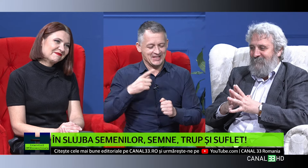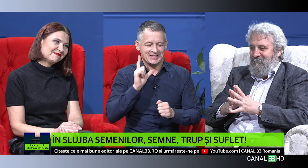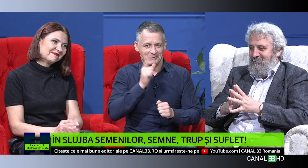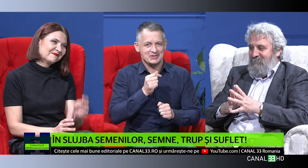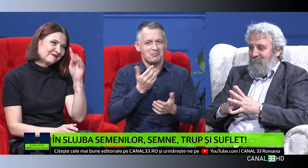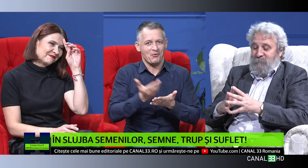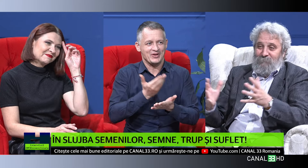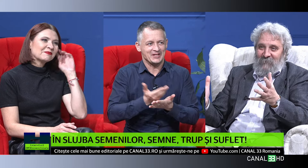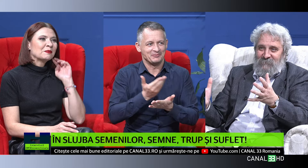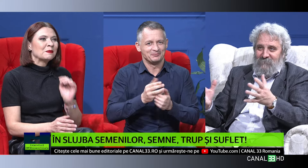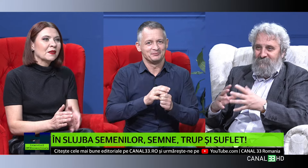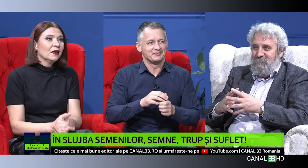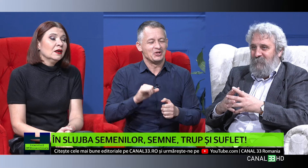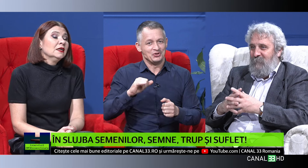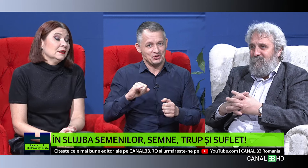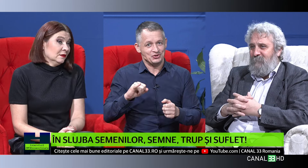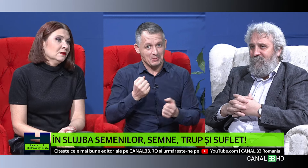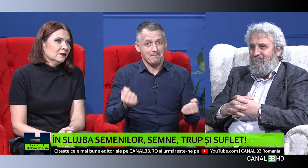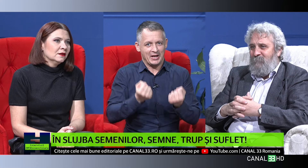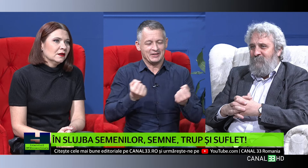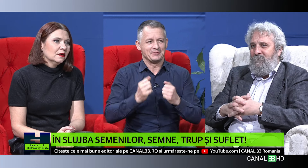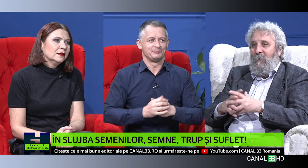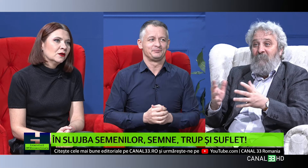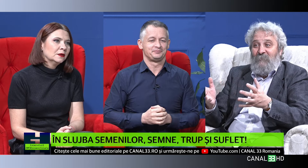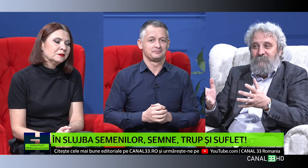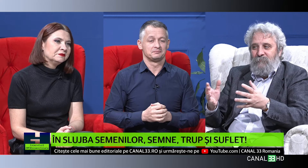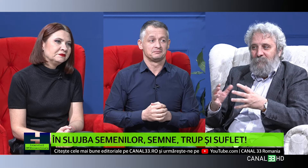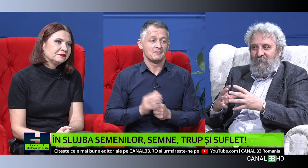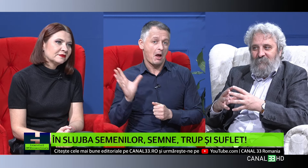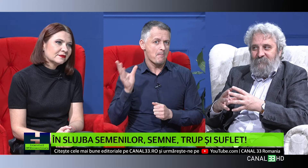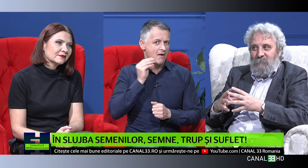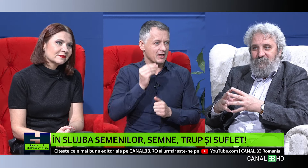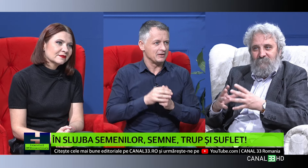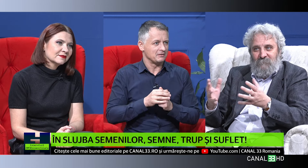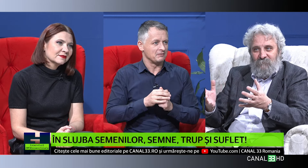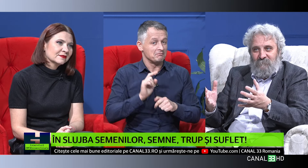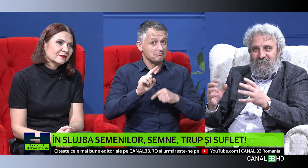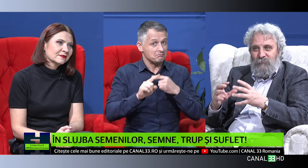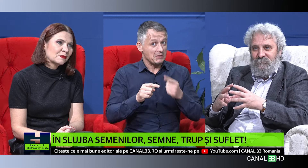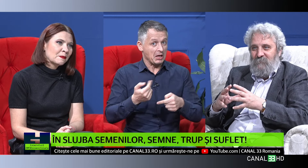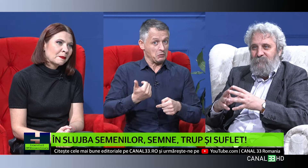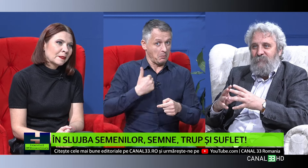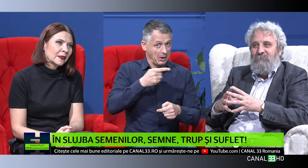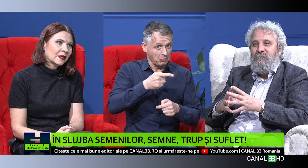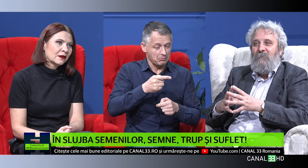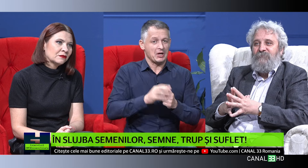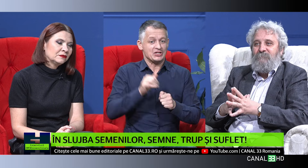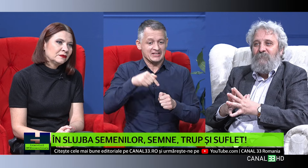povestea. Și practică, sigur. Am aflat cu stupoare la rândul meu, recent, că această limbă a